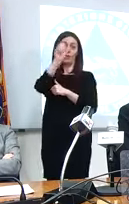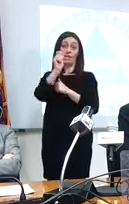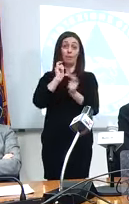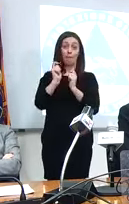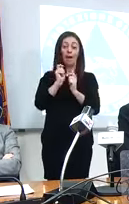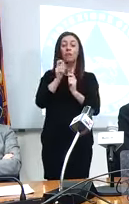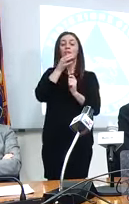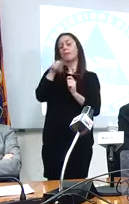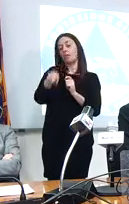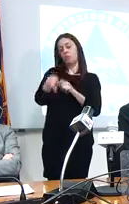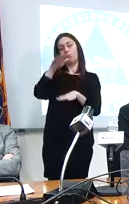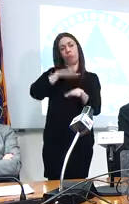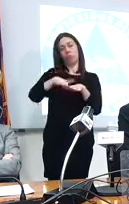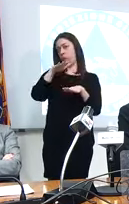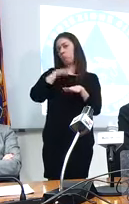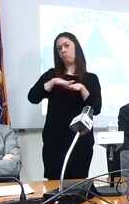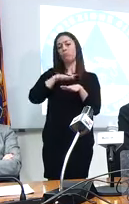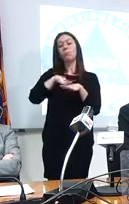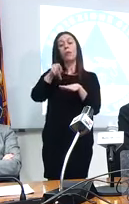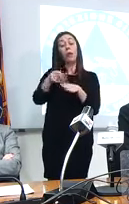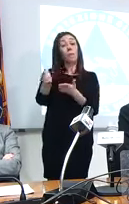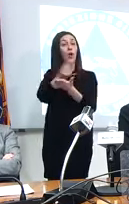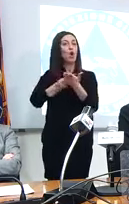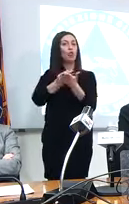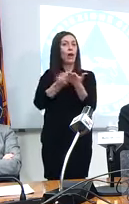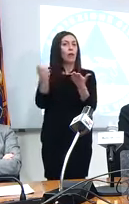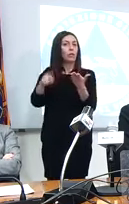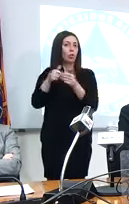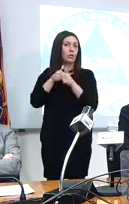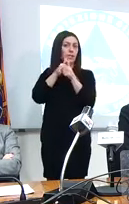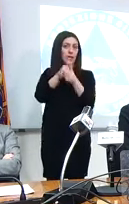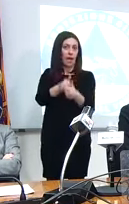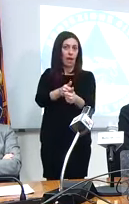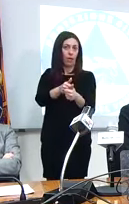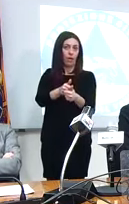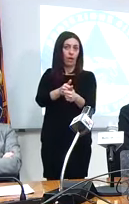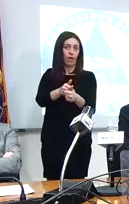titolata a seguire questo progetto. So che il professore